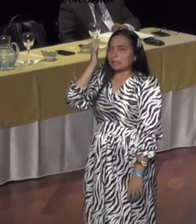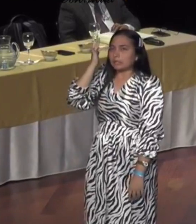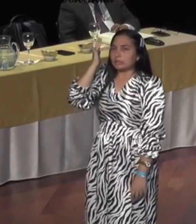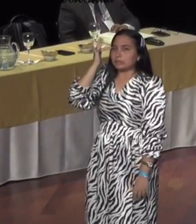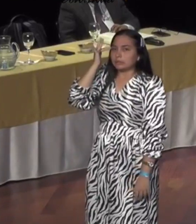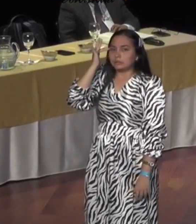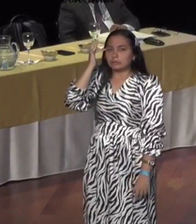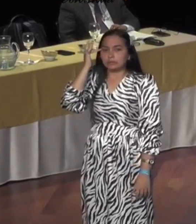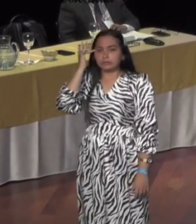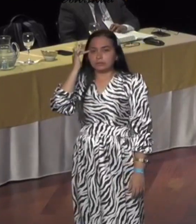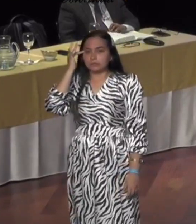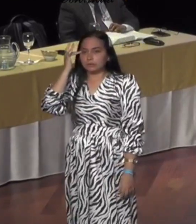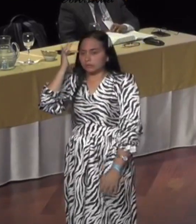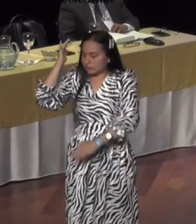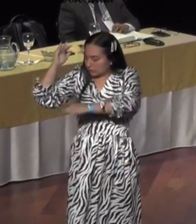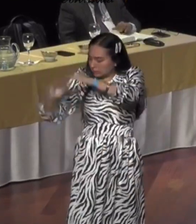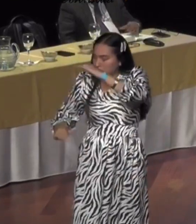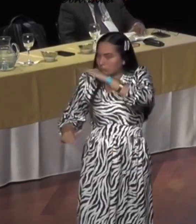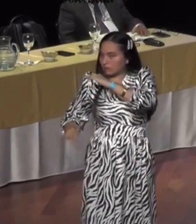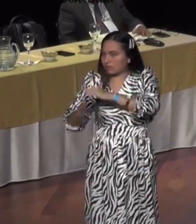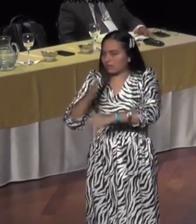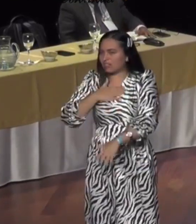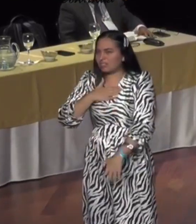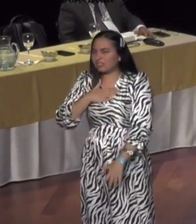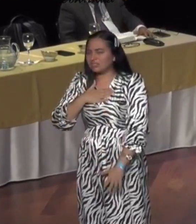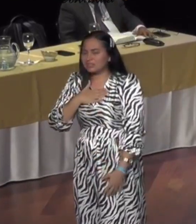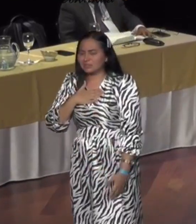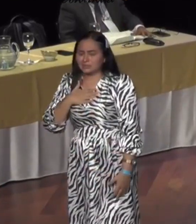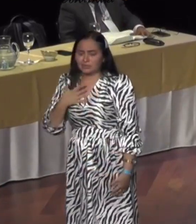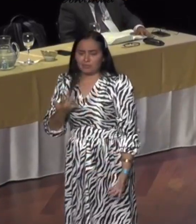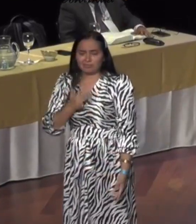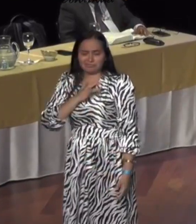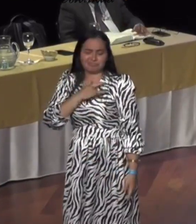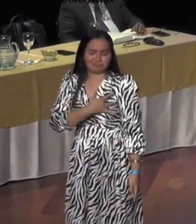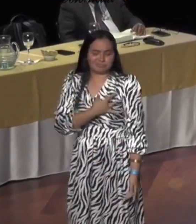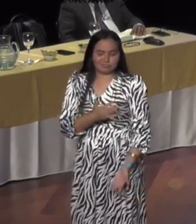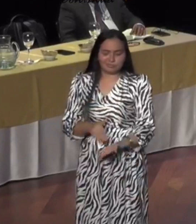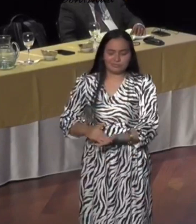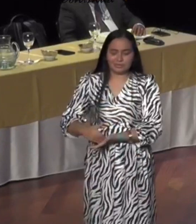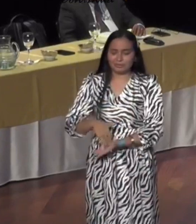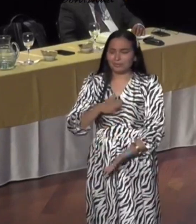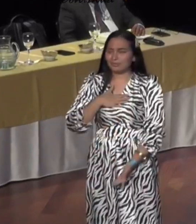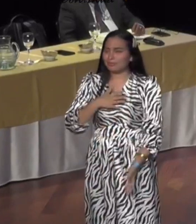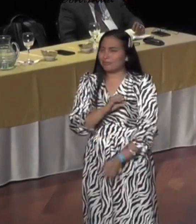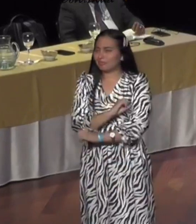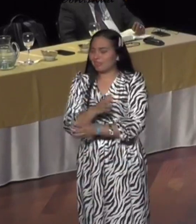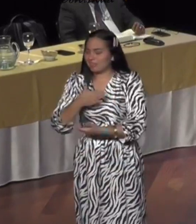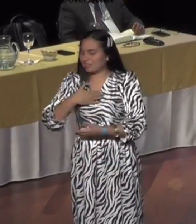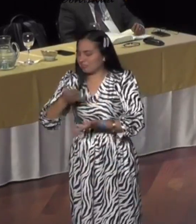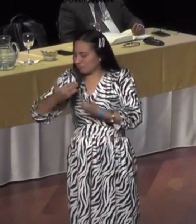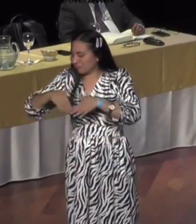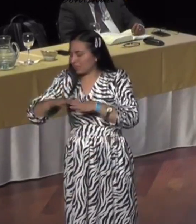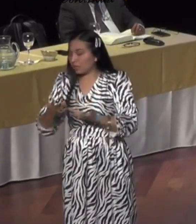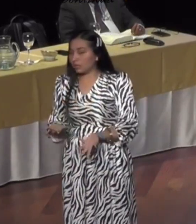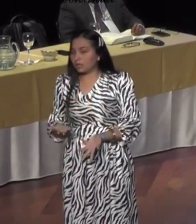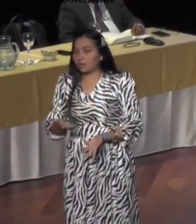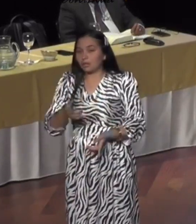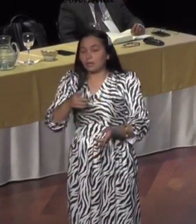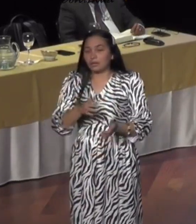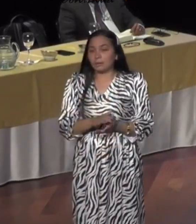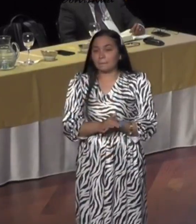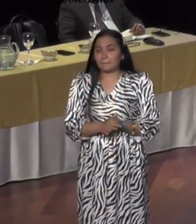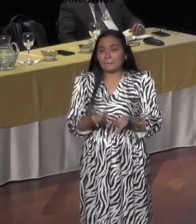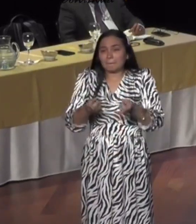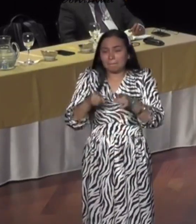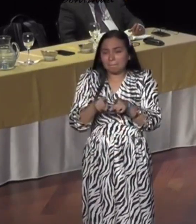pusilánime y tan desvirtuado de autoestima baja. Cada rato hay un desafío. De Nazaret puede salir